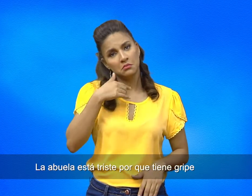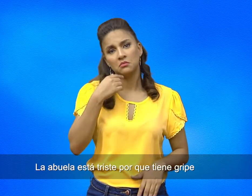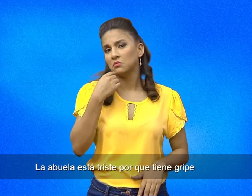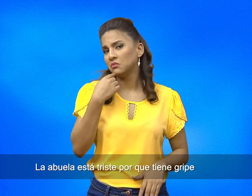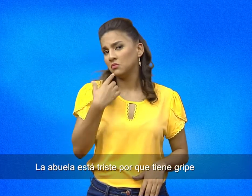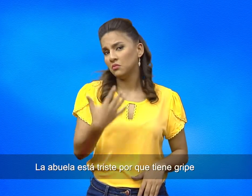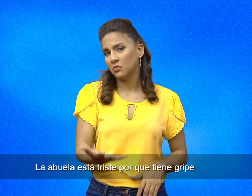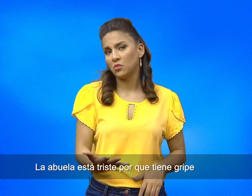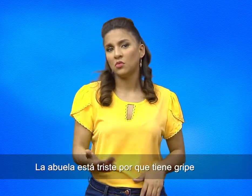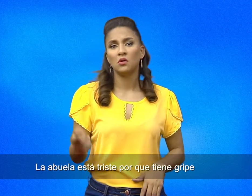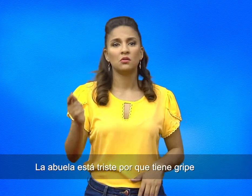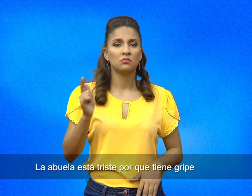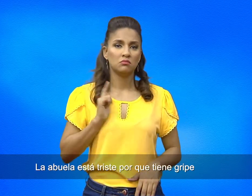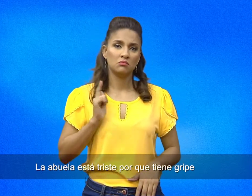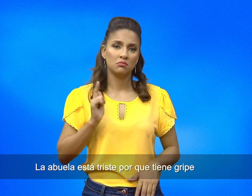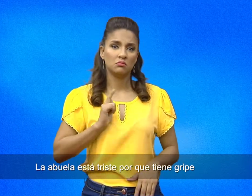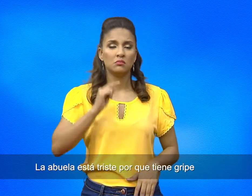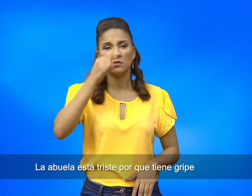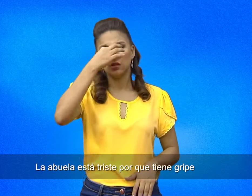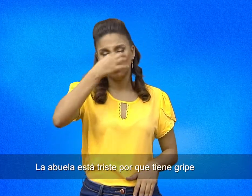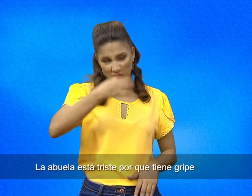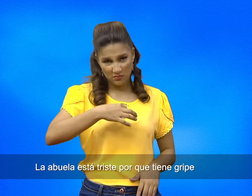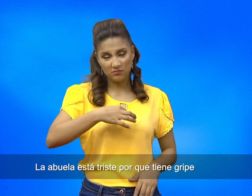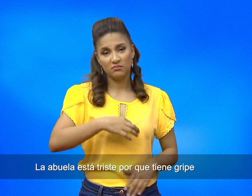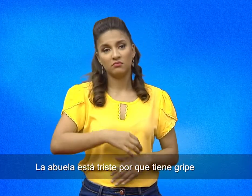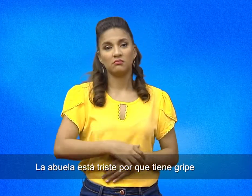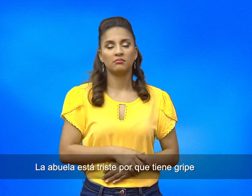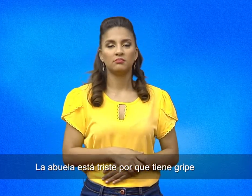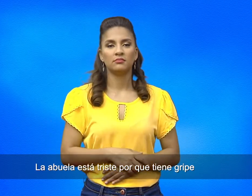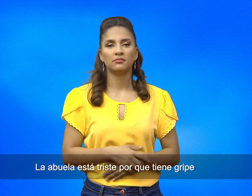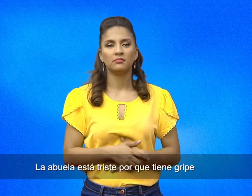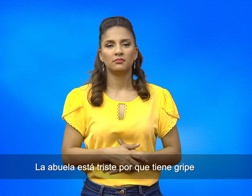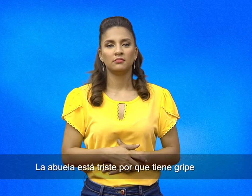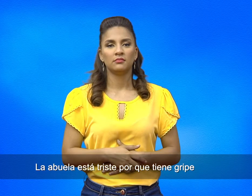triste porque tiene gripe